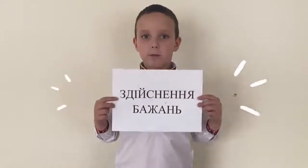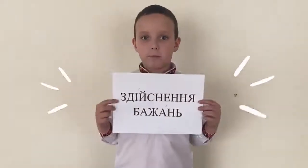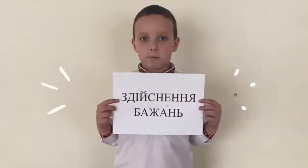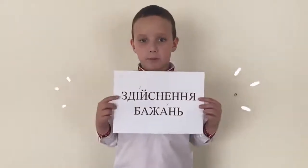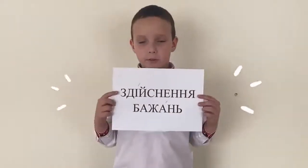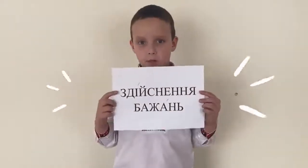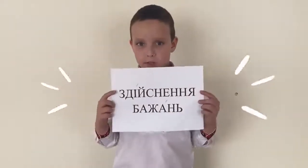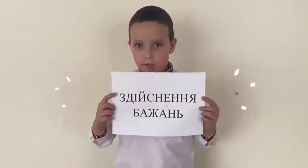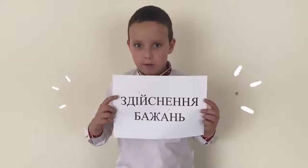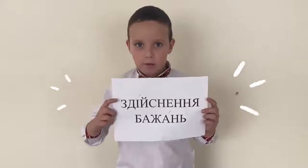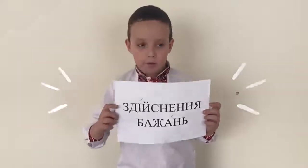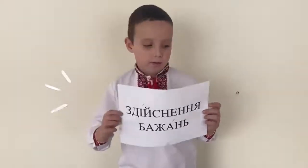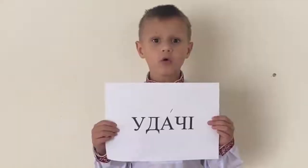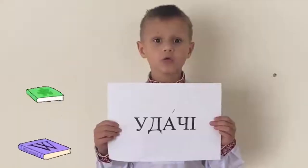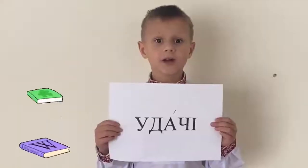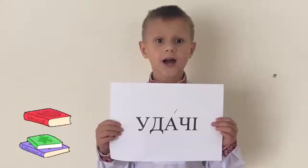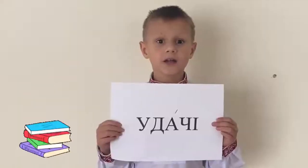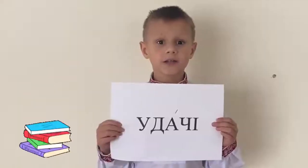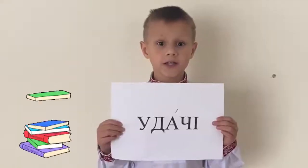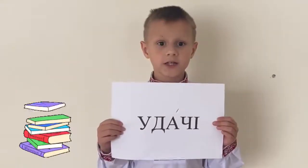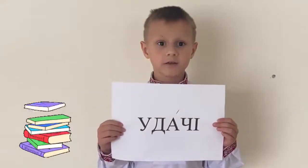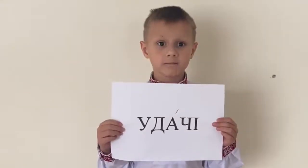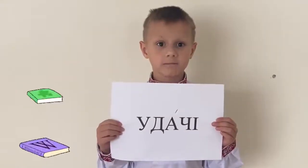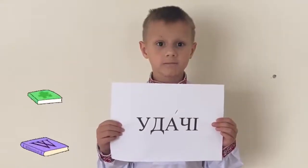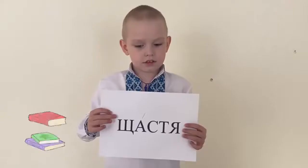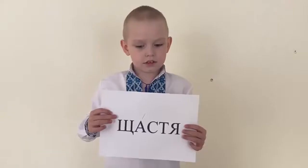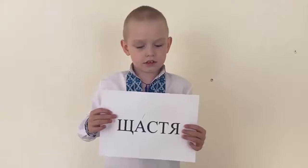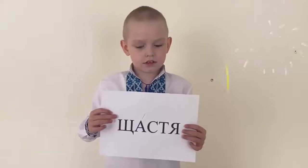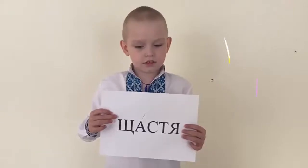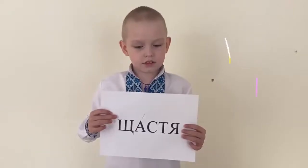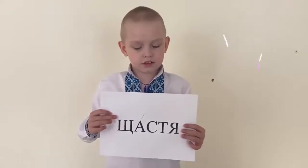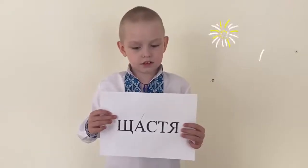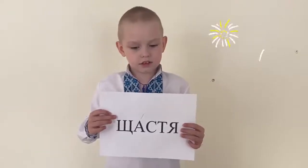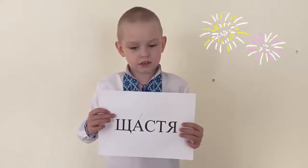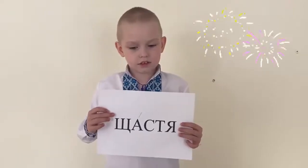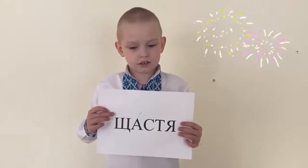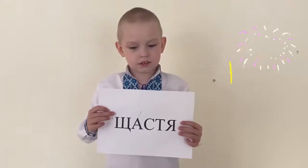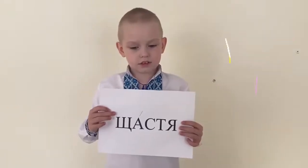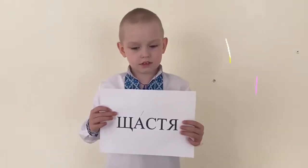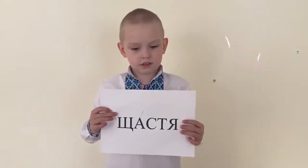Перемога! Бажання! Фунташі!